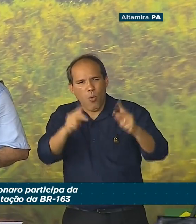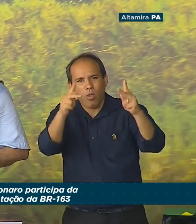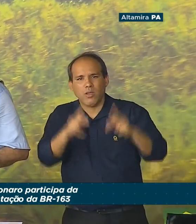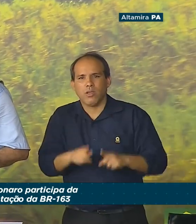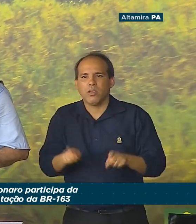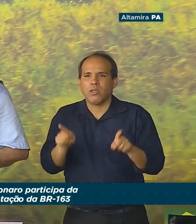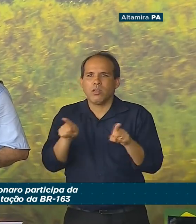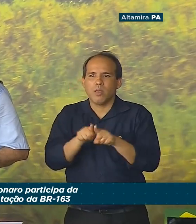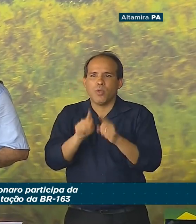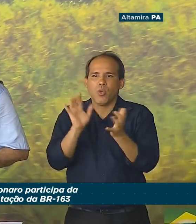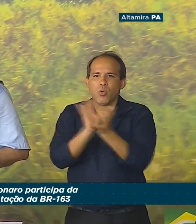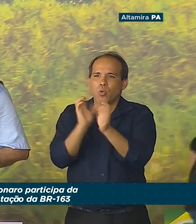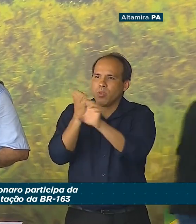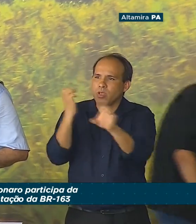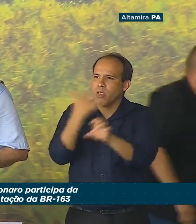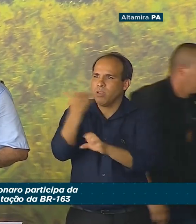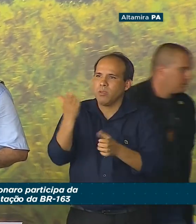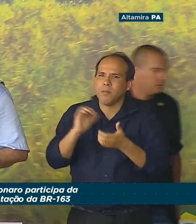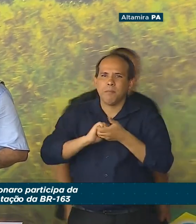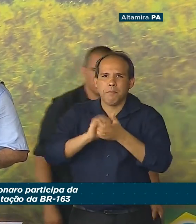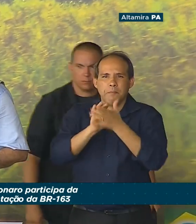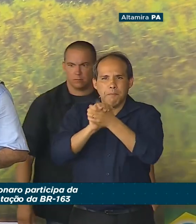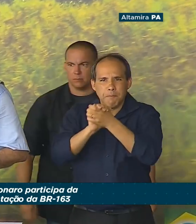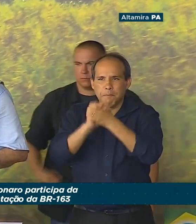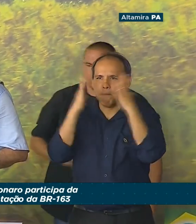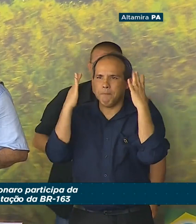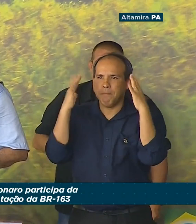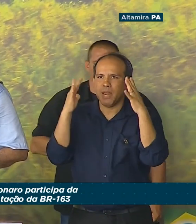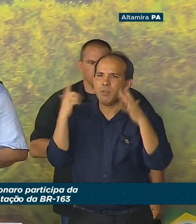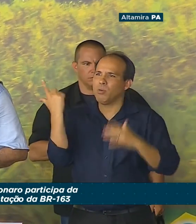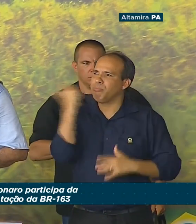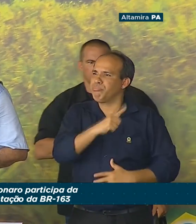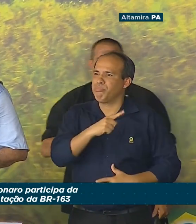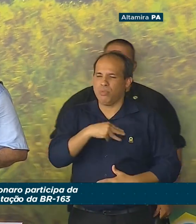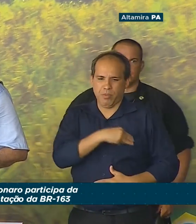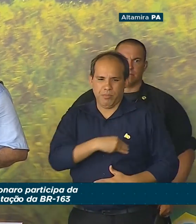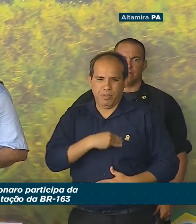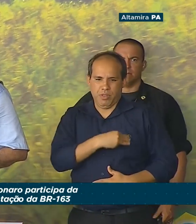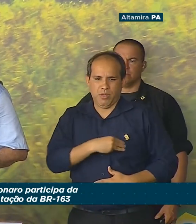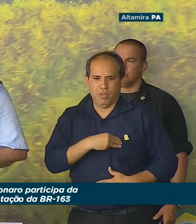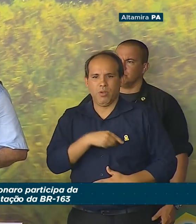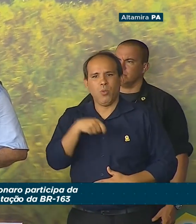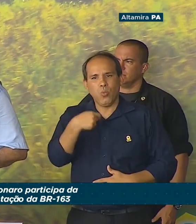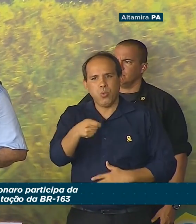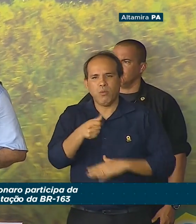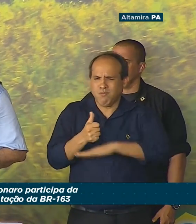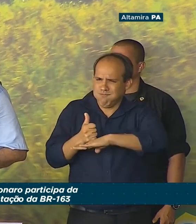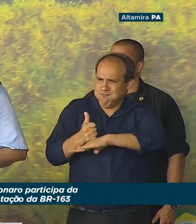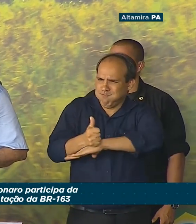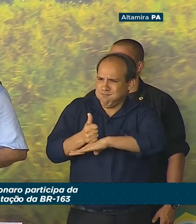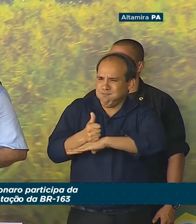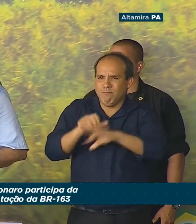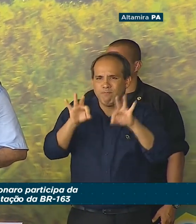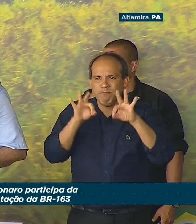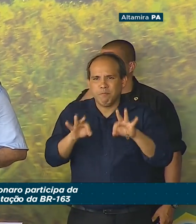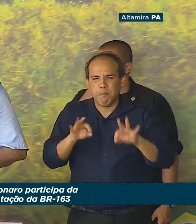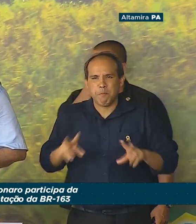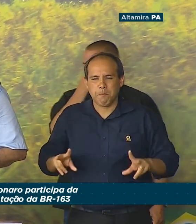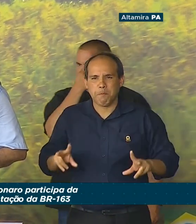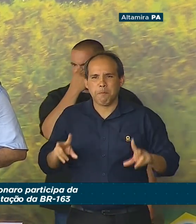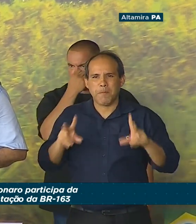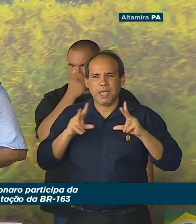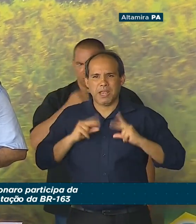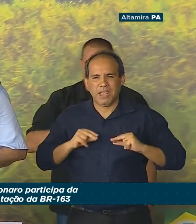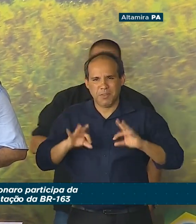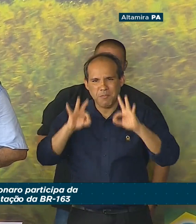engenharia, parabéns por essa missão. Vocês são os que merecem realmente